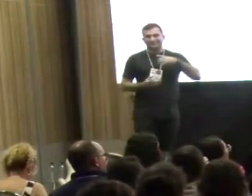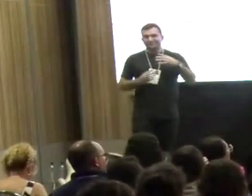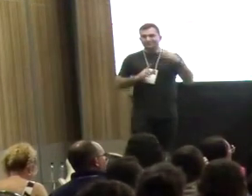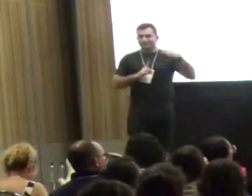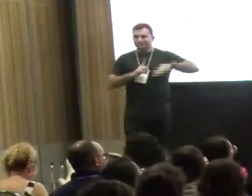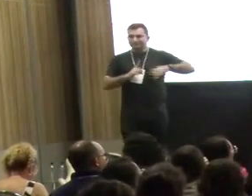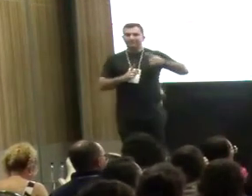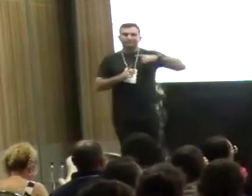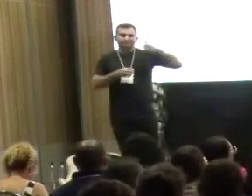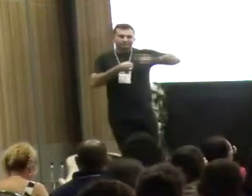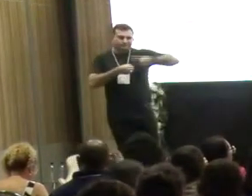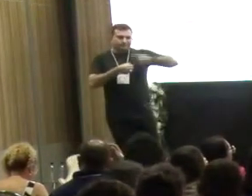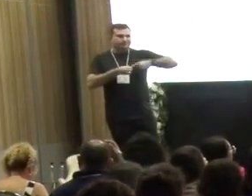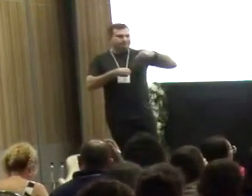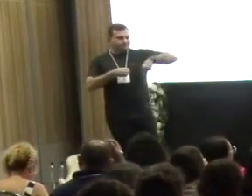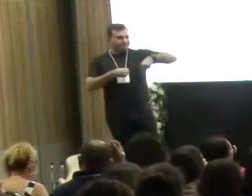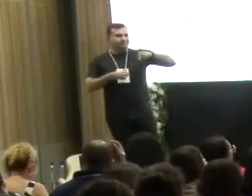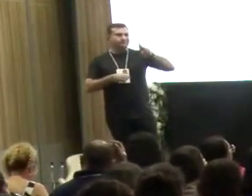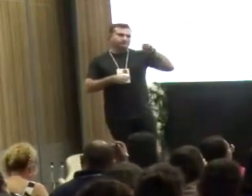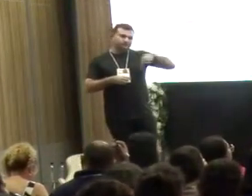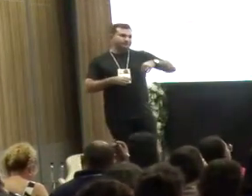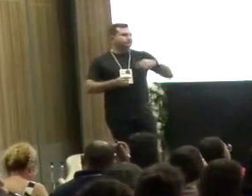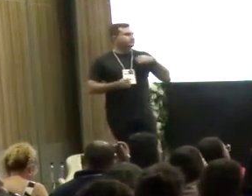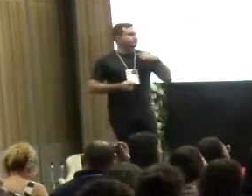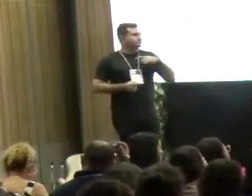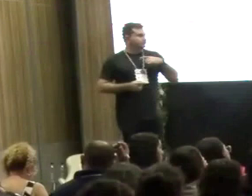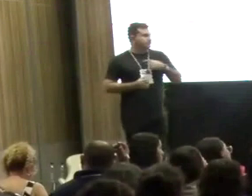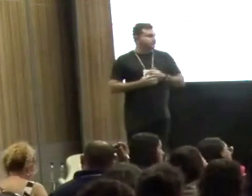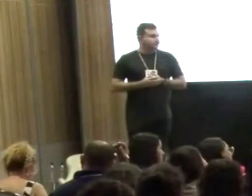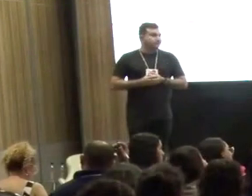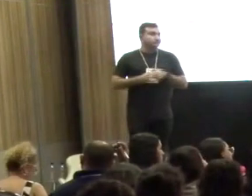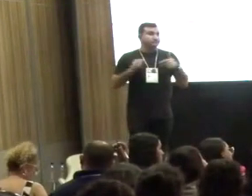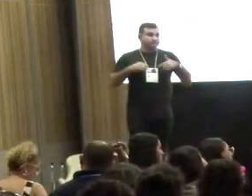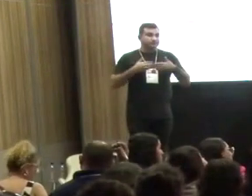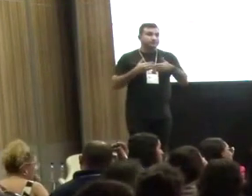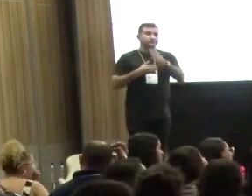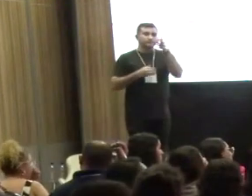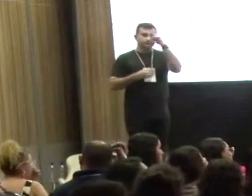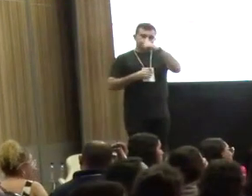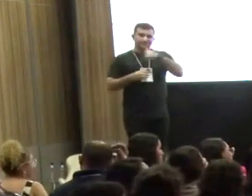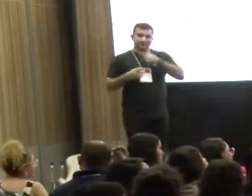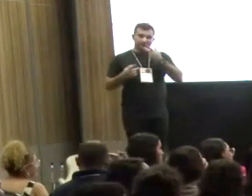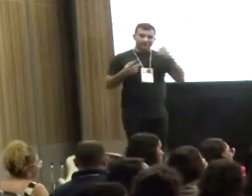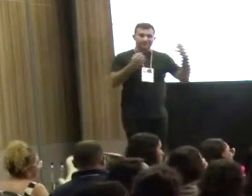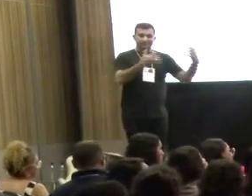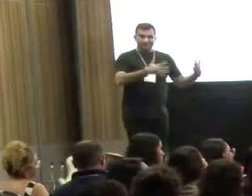Então agora, depois de Edgleide, fica até muito difícil falar, né? Mas vamos lá.